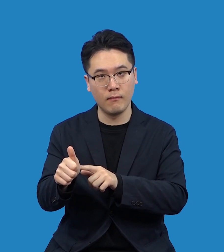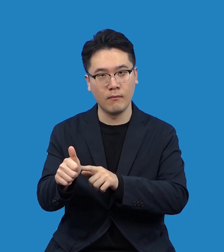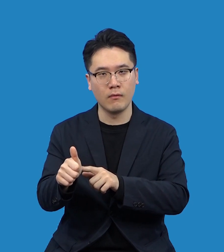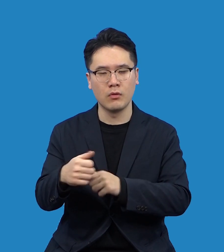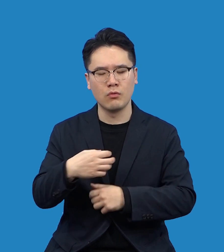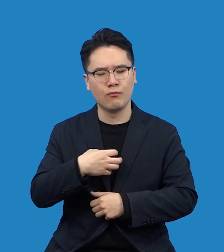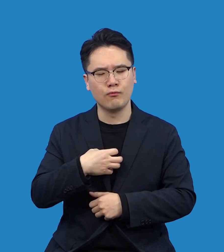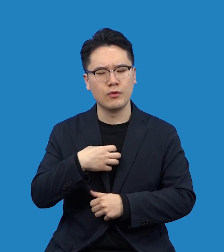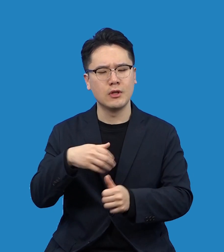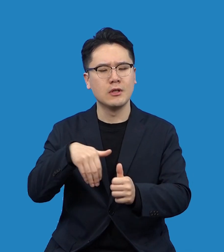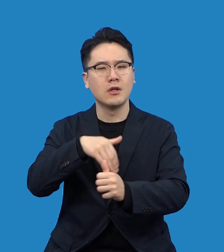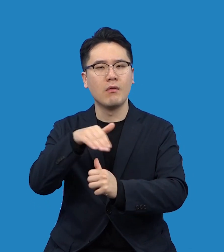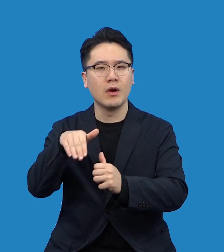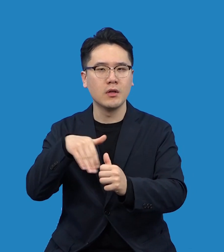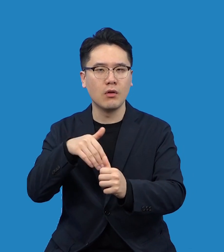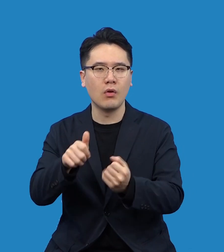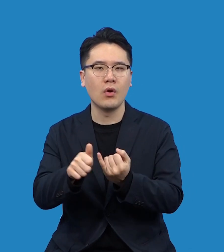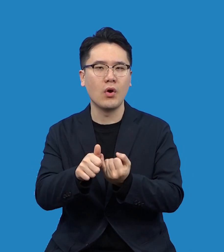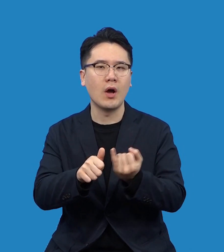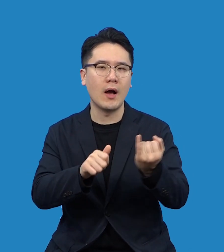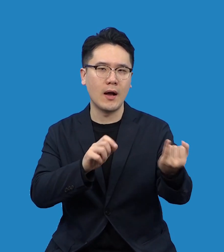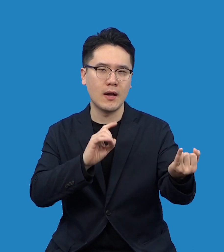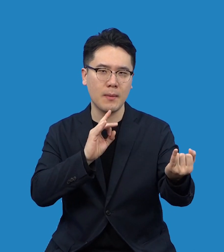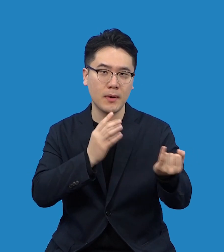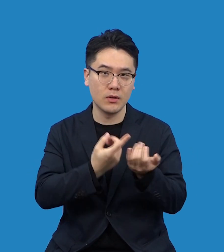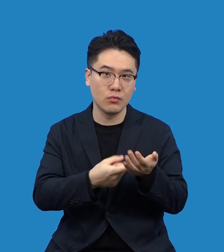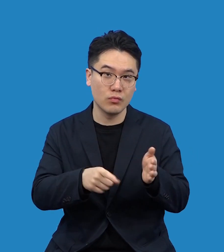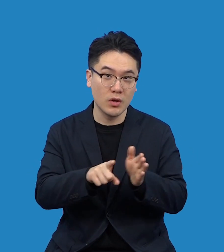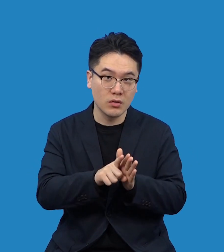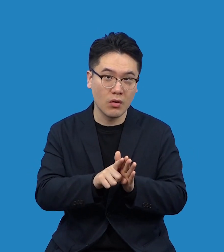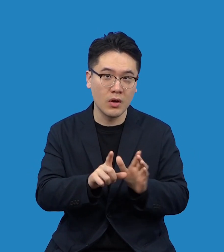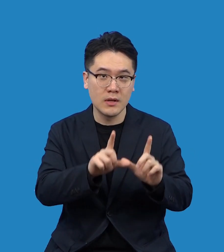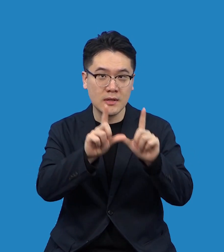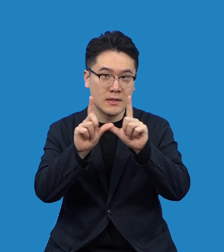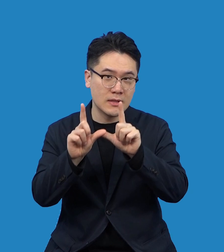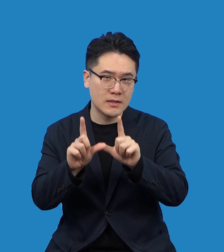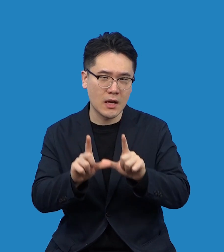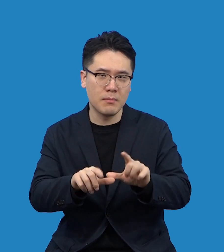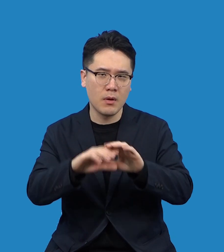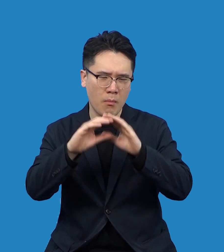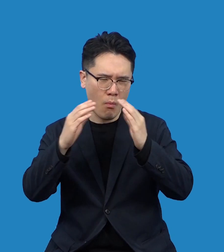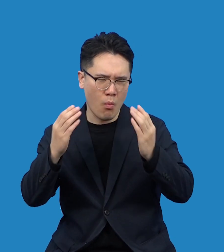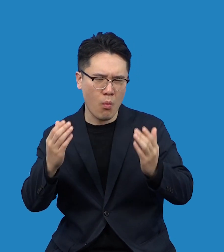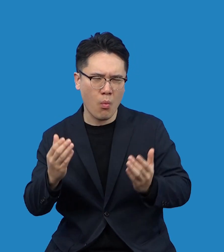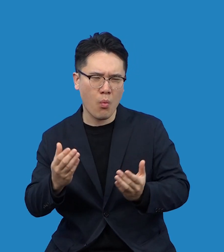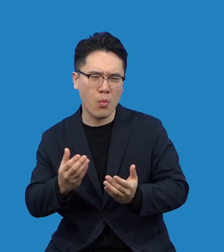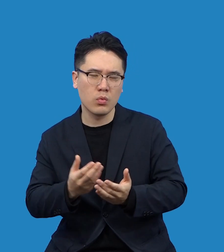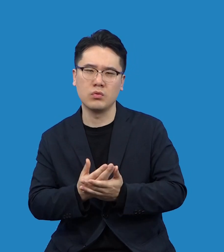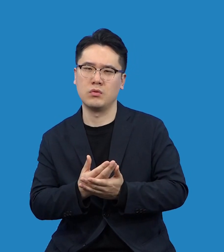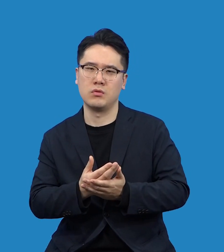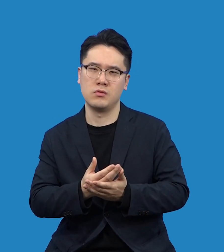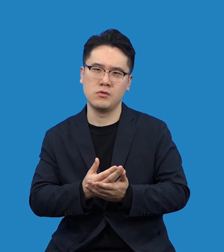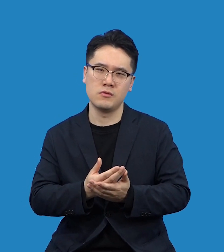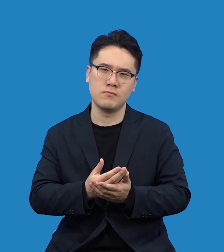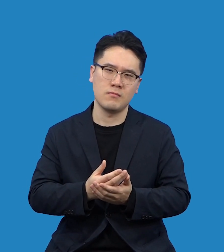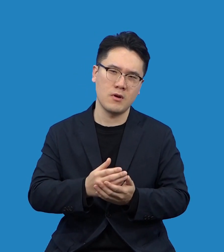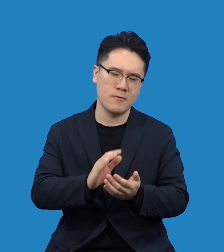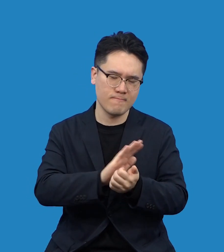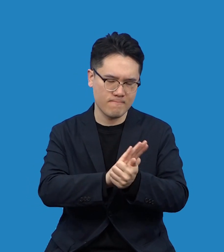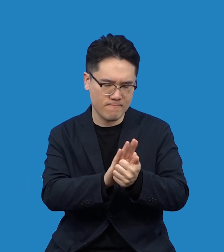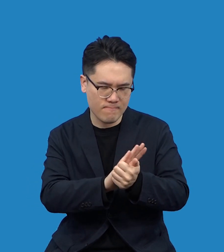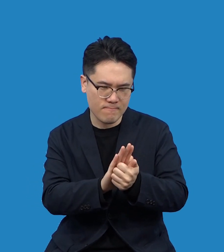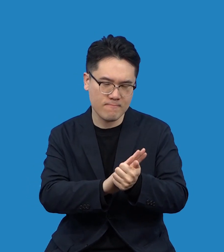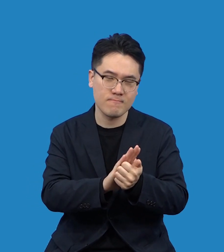상황에서 아내만을 위해서 삶의 전부를 다 쏟아 부을 수가 없지 않았겠습니까?